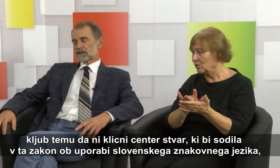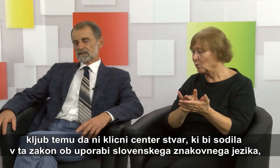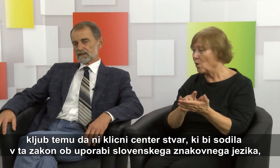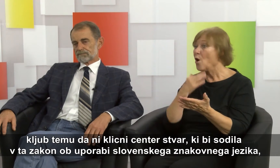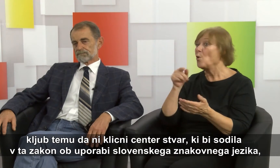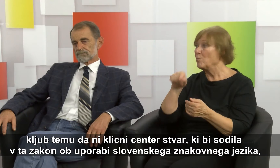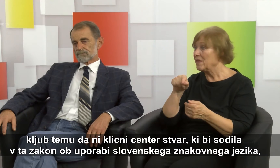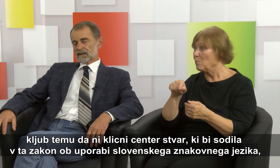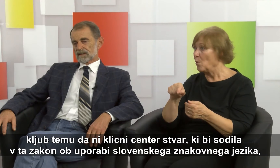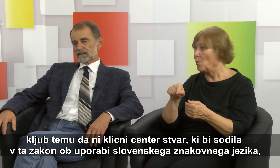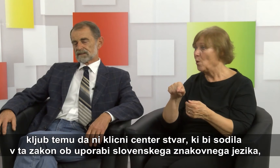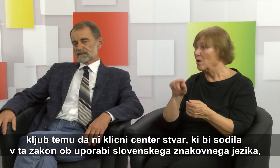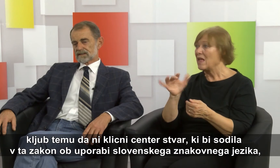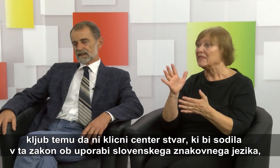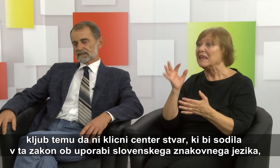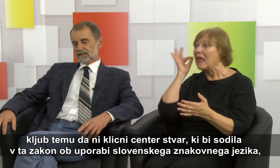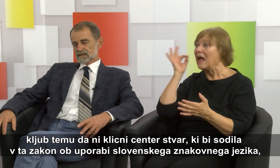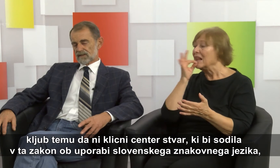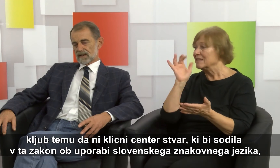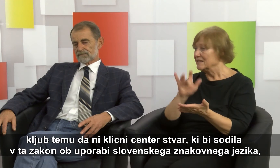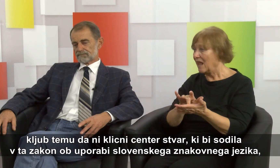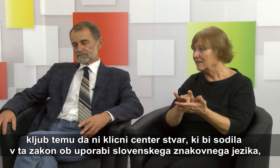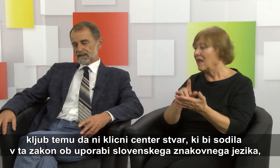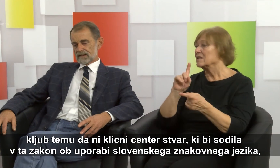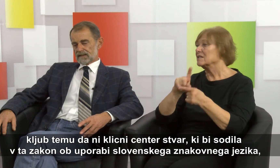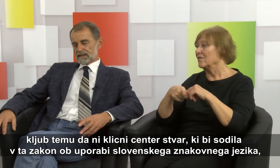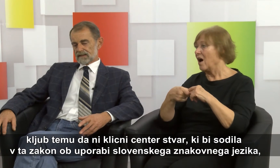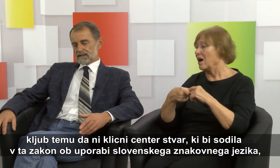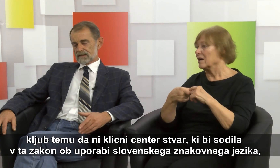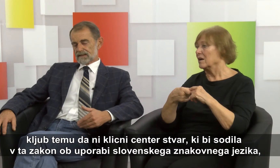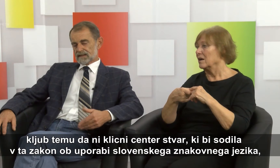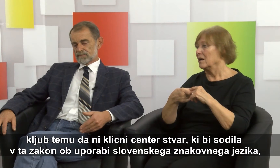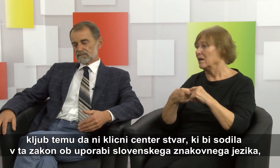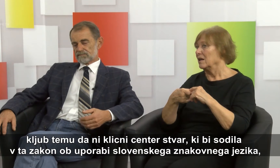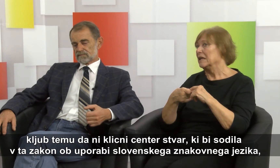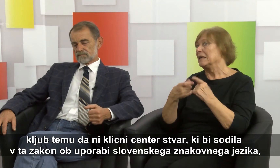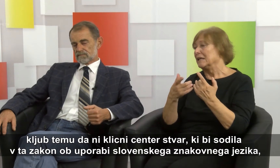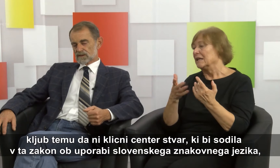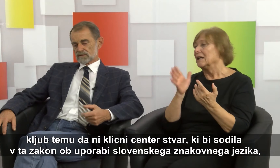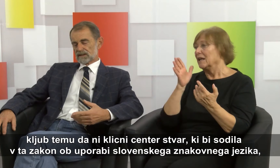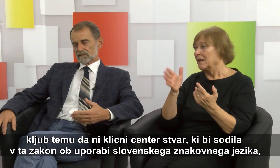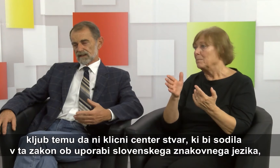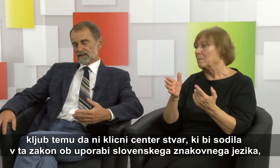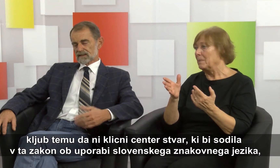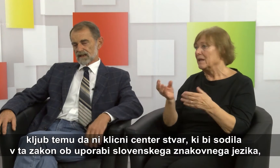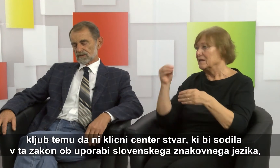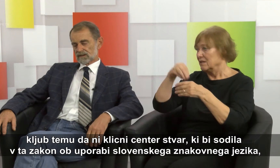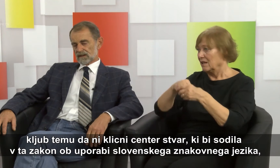ni klicni center stvar, ki bi sodila v tale zakon